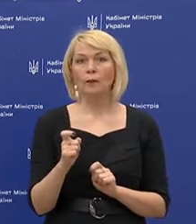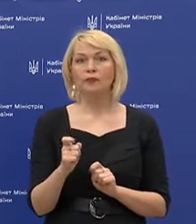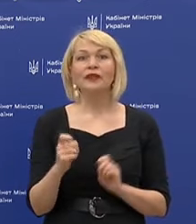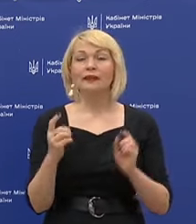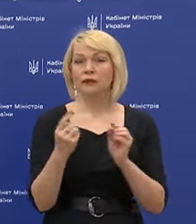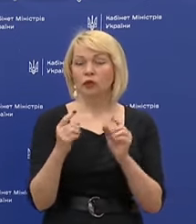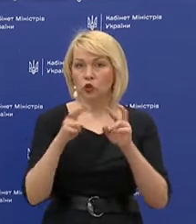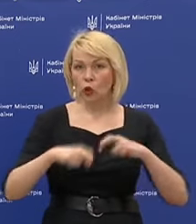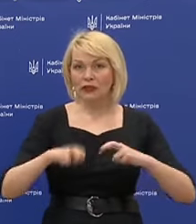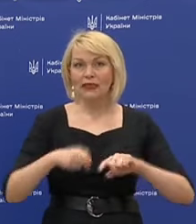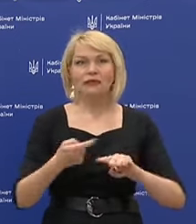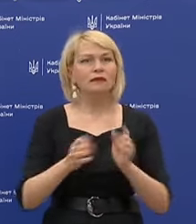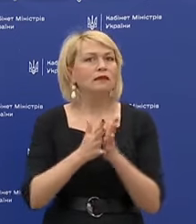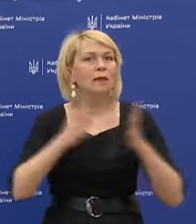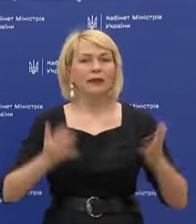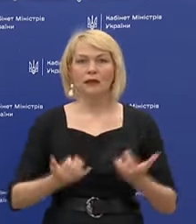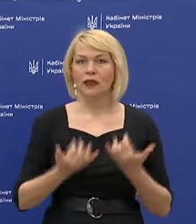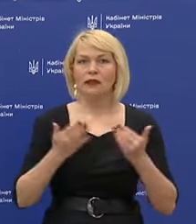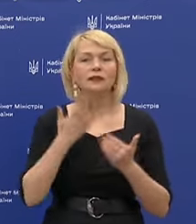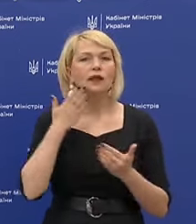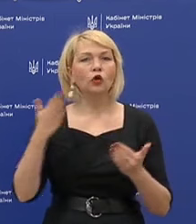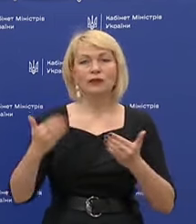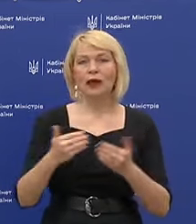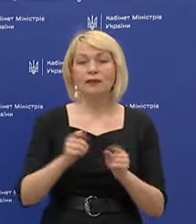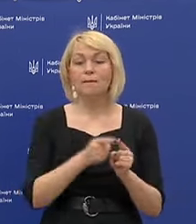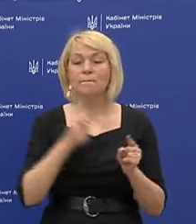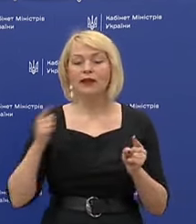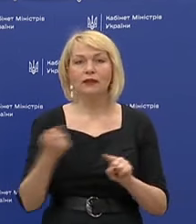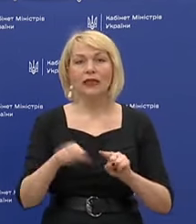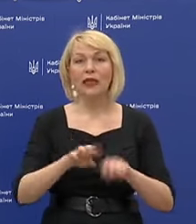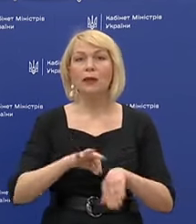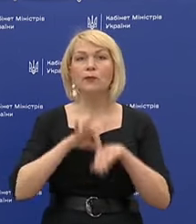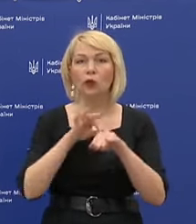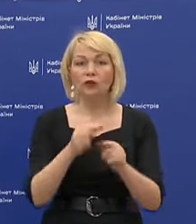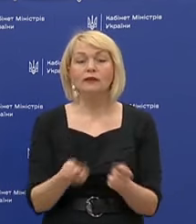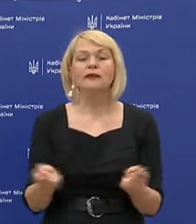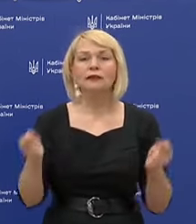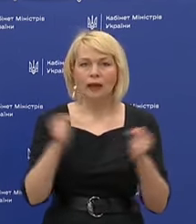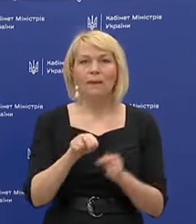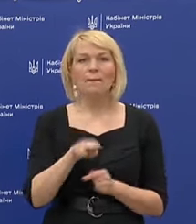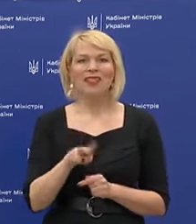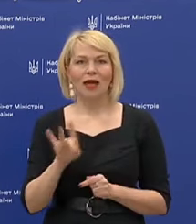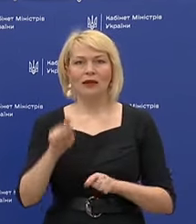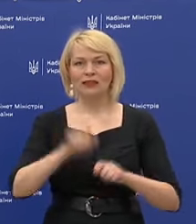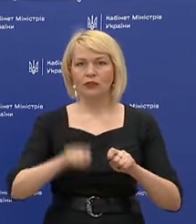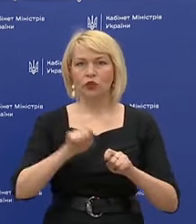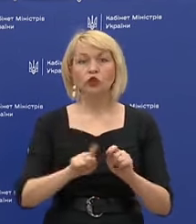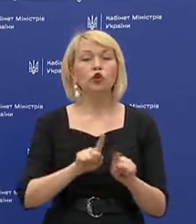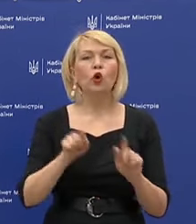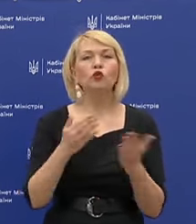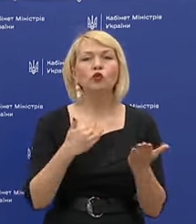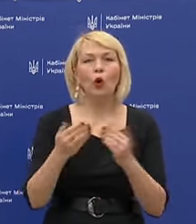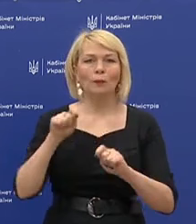11 100 досліджень. Це найбільша кількість за останній період, який проводилось саме з ПЛР-тестування. Щодо тестування,